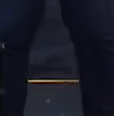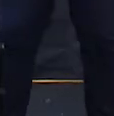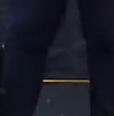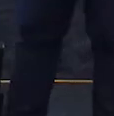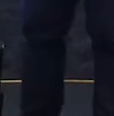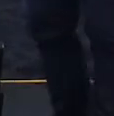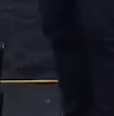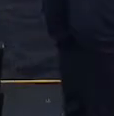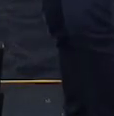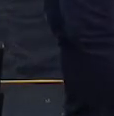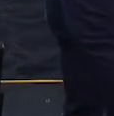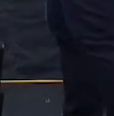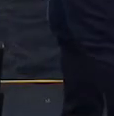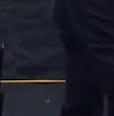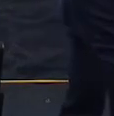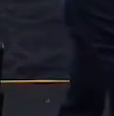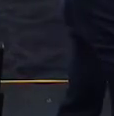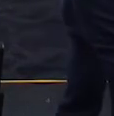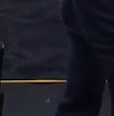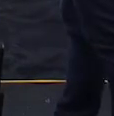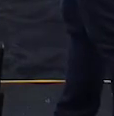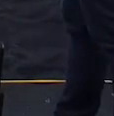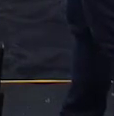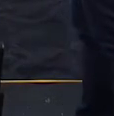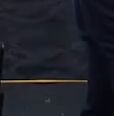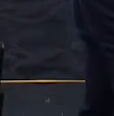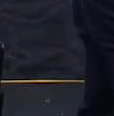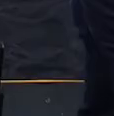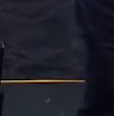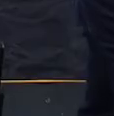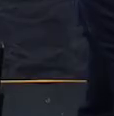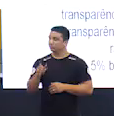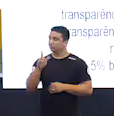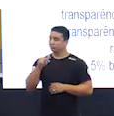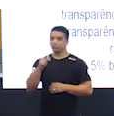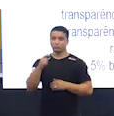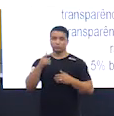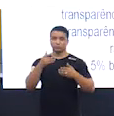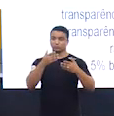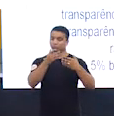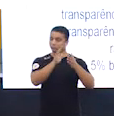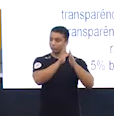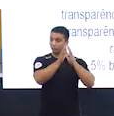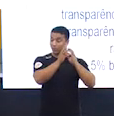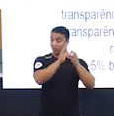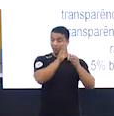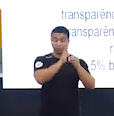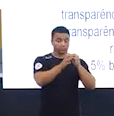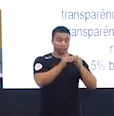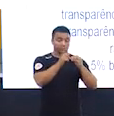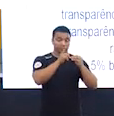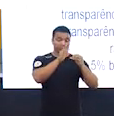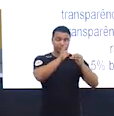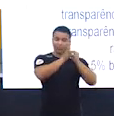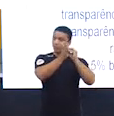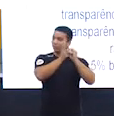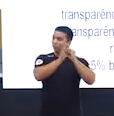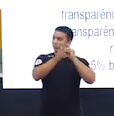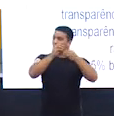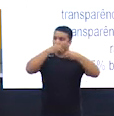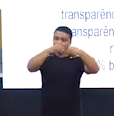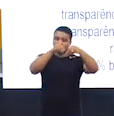Acho que dá para fazer essa daqui também. Seguinte, ó. Película insufilme, questãozinha do Enem, ó. Películas